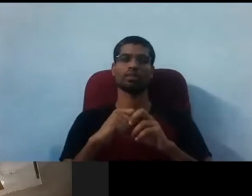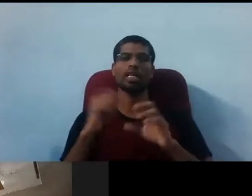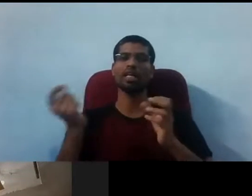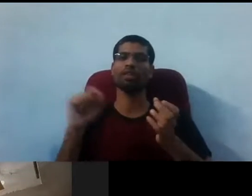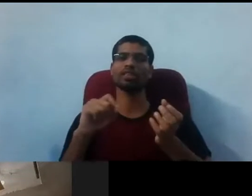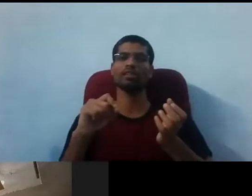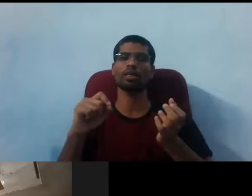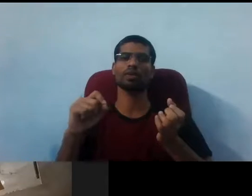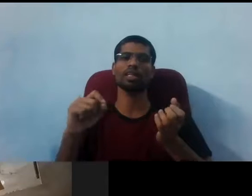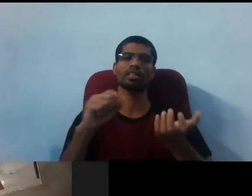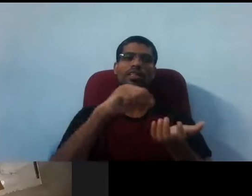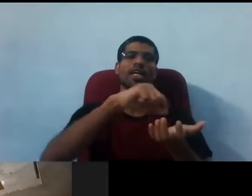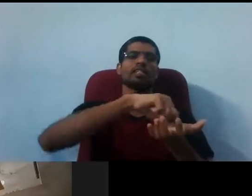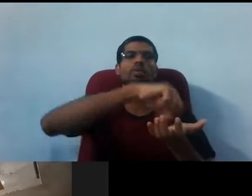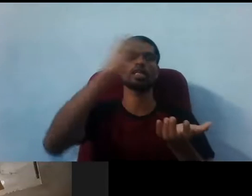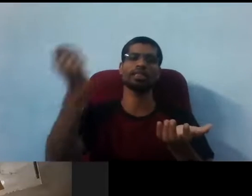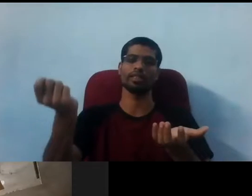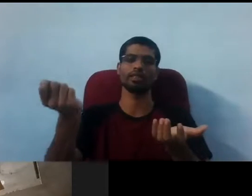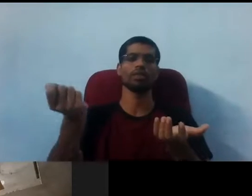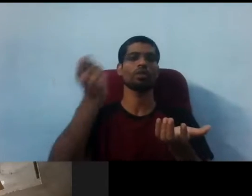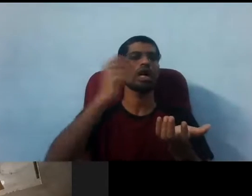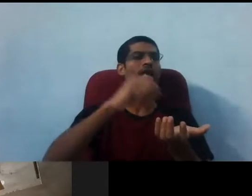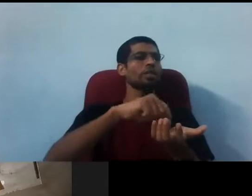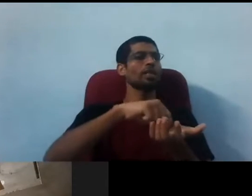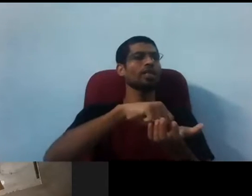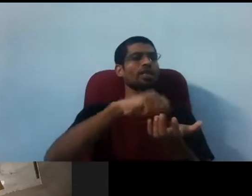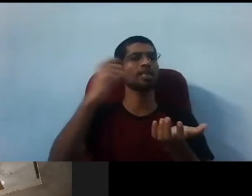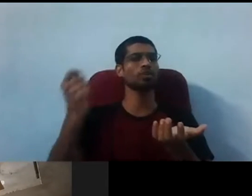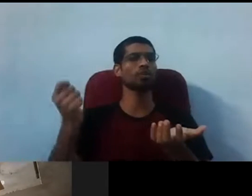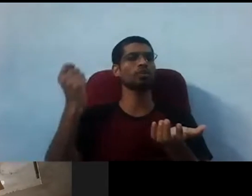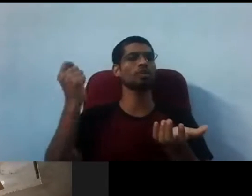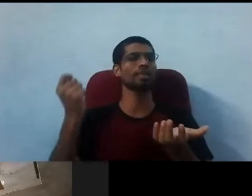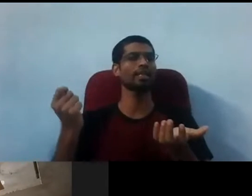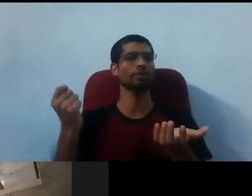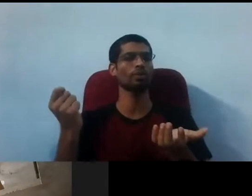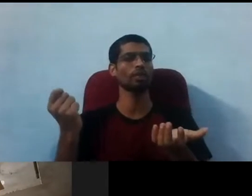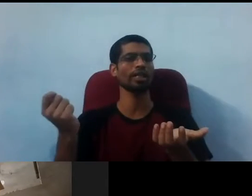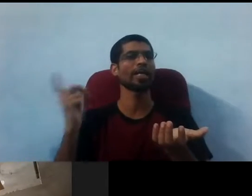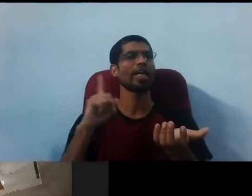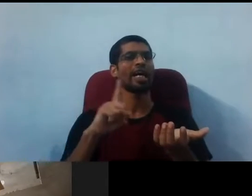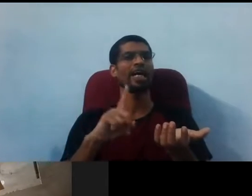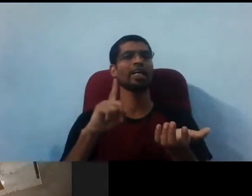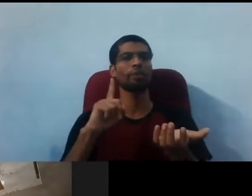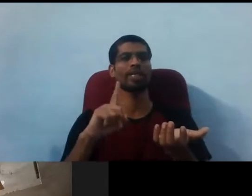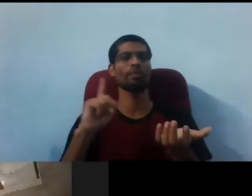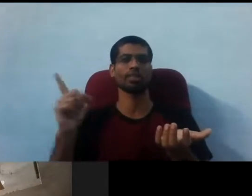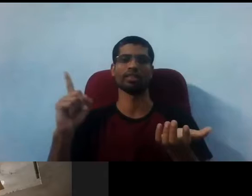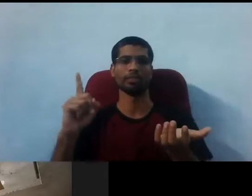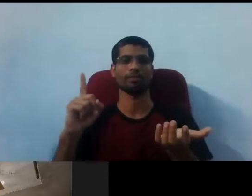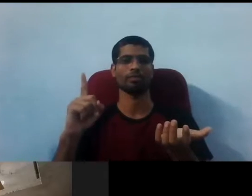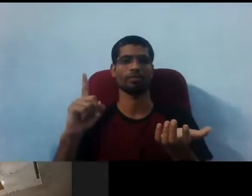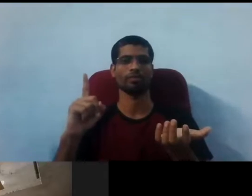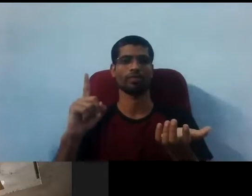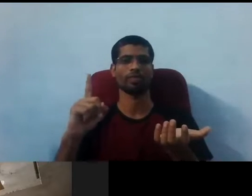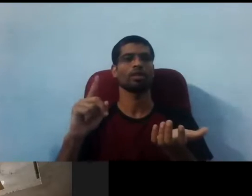तो काला वाला चावल को आप लोग क्या करते हैं, हाथ से उठाते हैं। तो हाथ से उठाने का तरीका जो है उसके साइंटिफिक में हम लोग कह रहे हैं हैंड पिकिंग